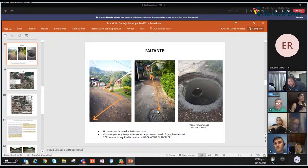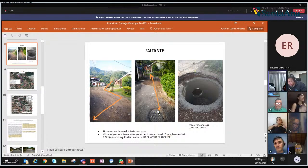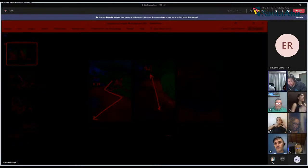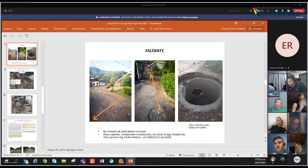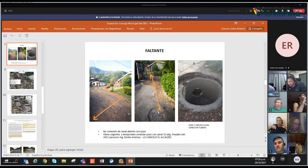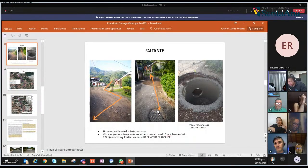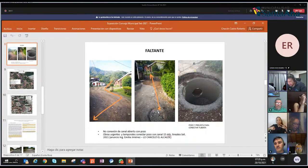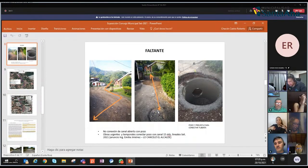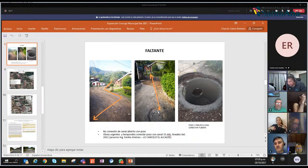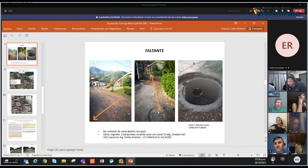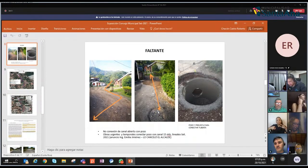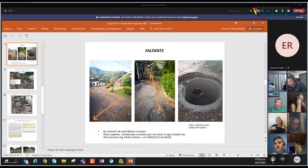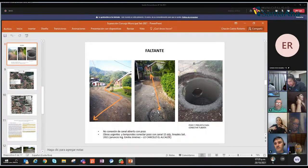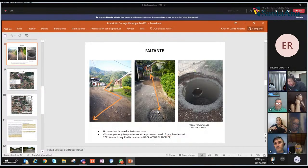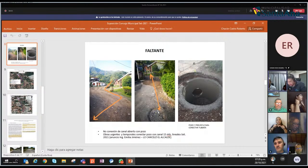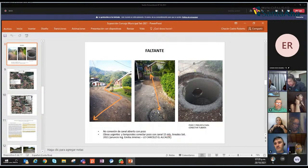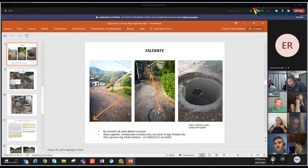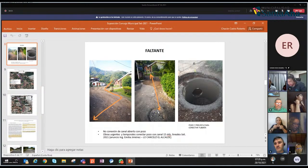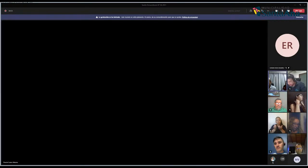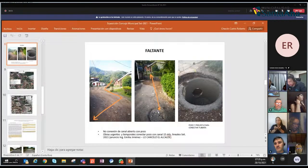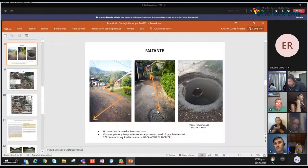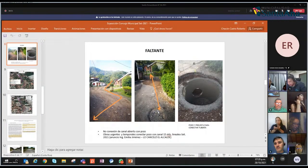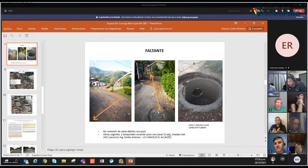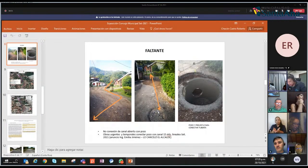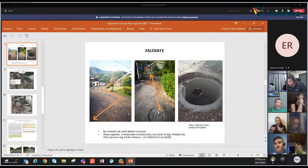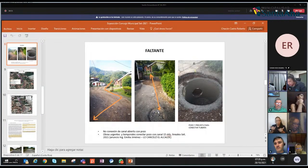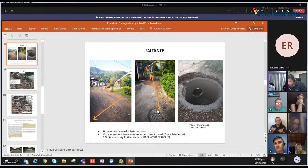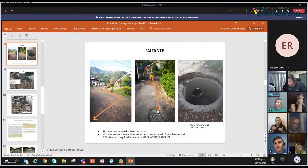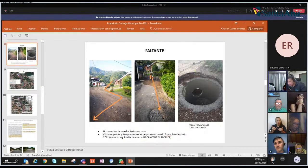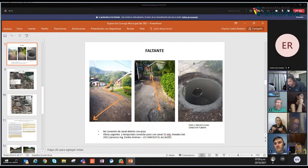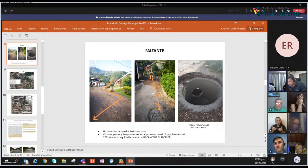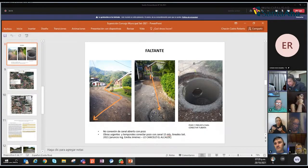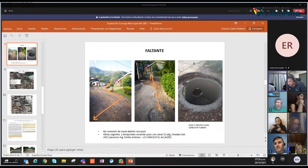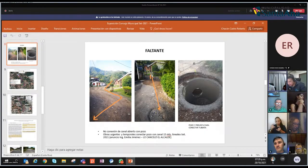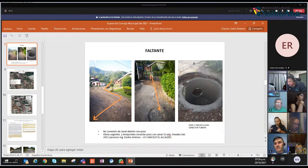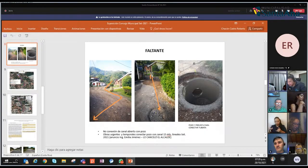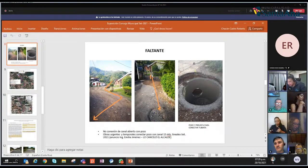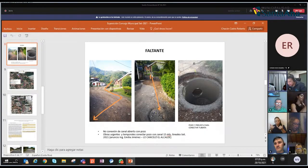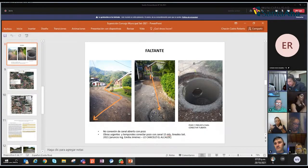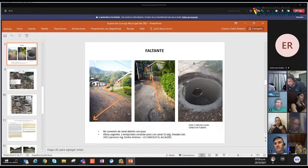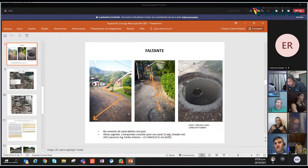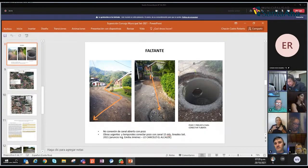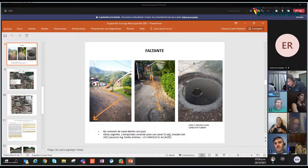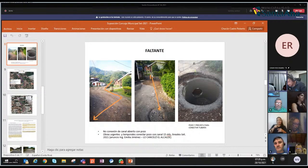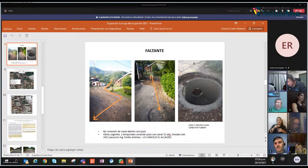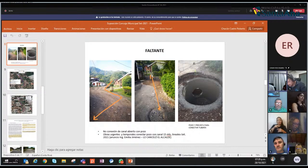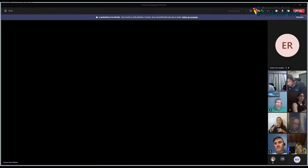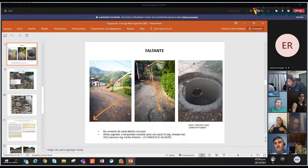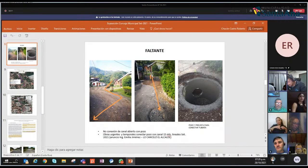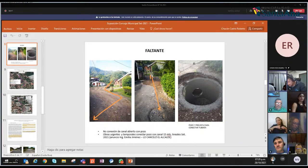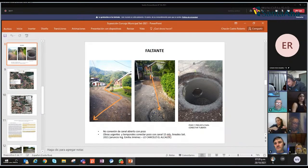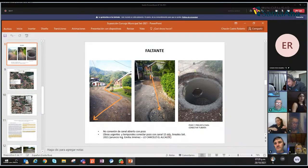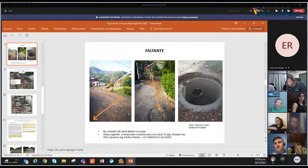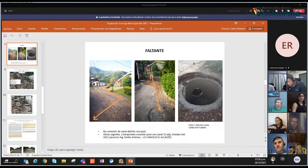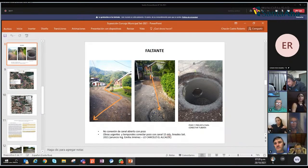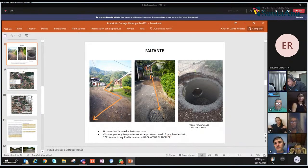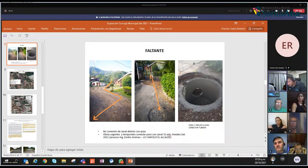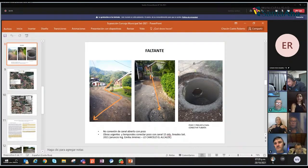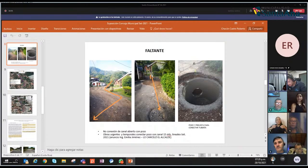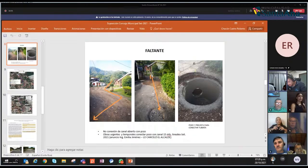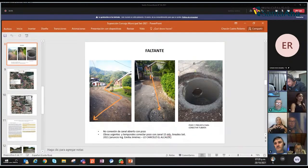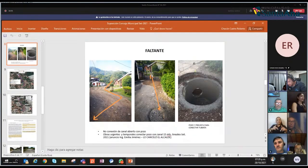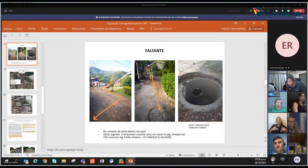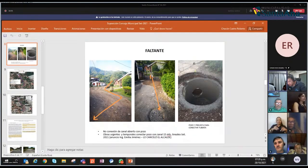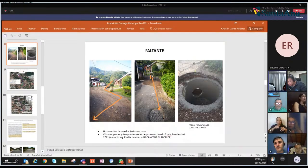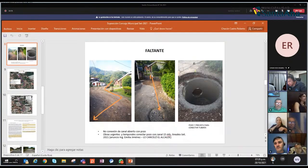está establecido actualmente y que de alguna manera es a ese esa y permitiera un desfogue este o una bifurcación